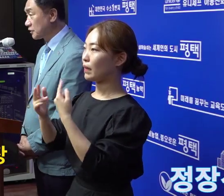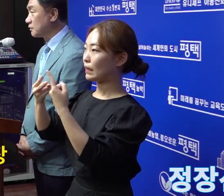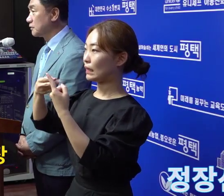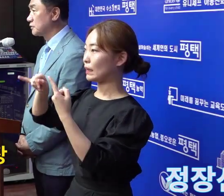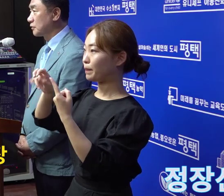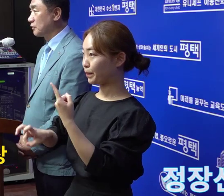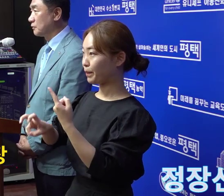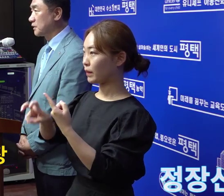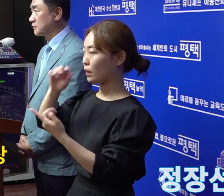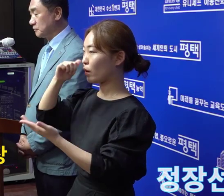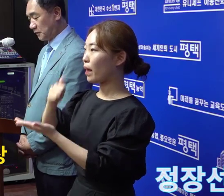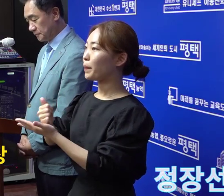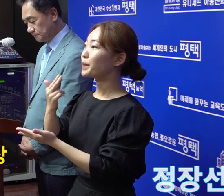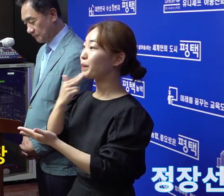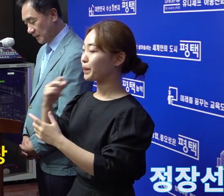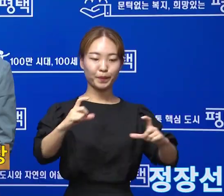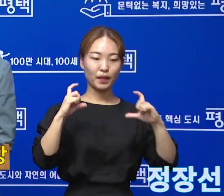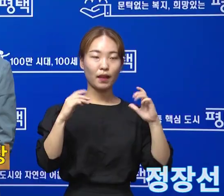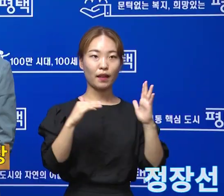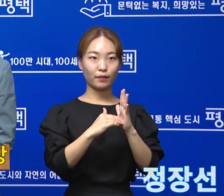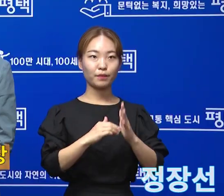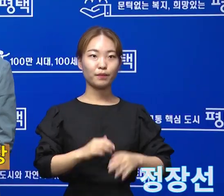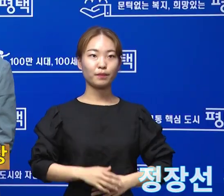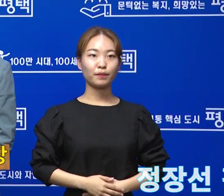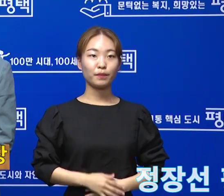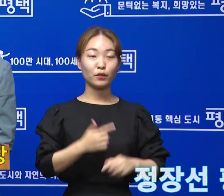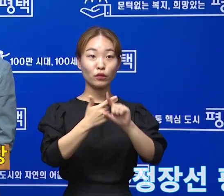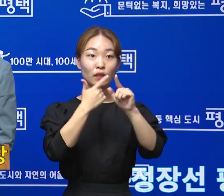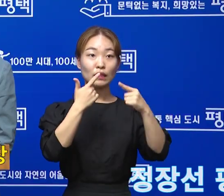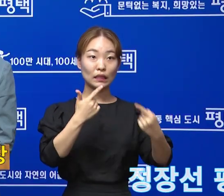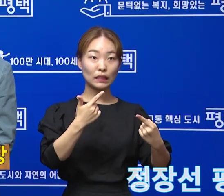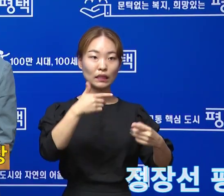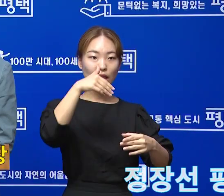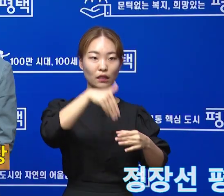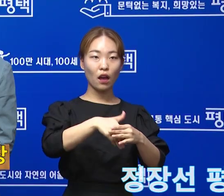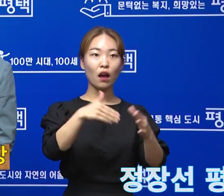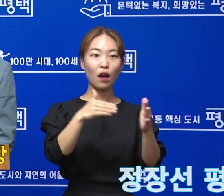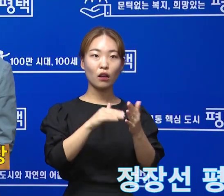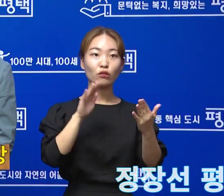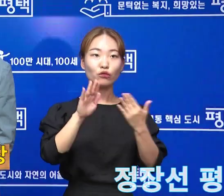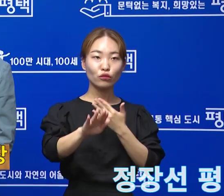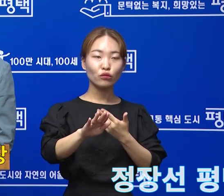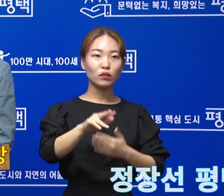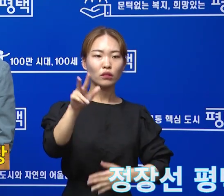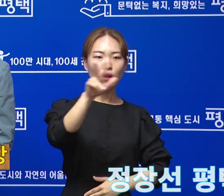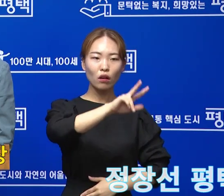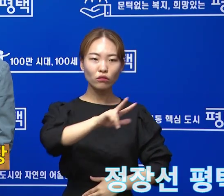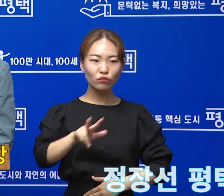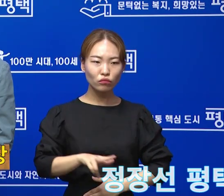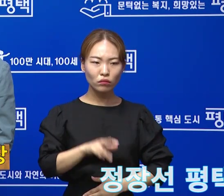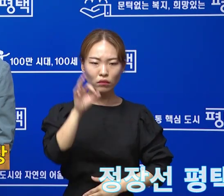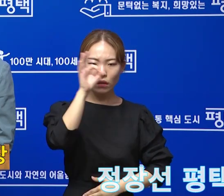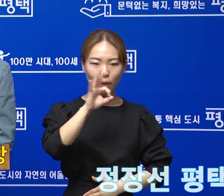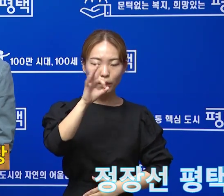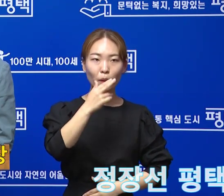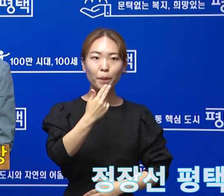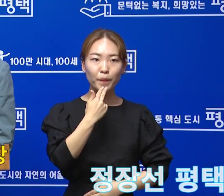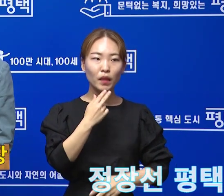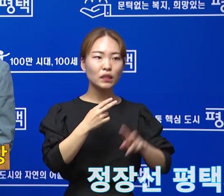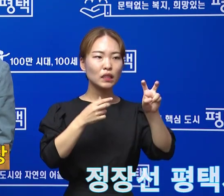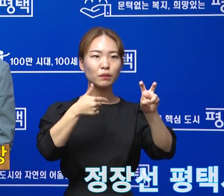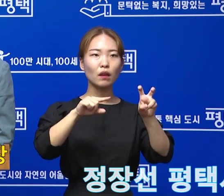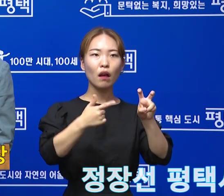그 무죄를 선고받았습니다. 6.1 지방선거 후 전국에서 유례를 찾아볼 수 없을 만큼 20여